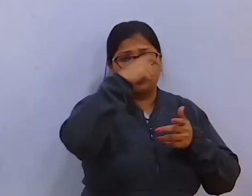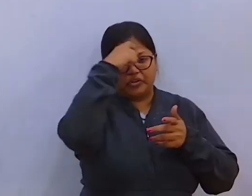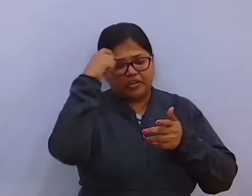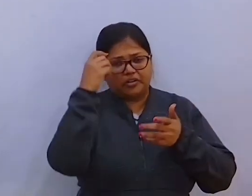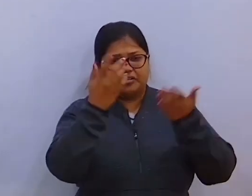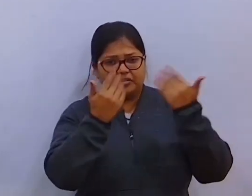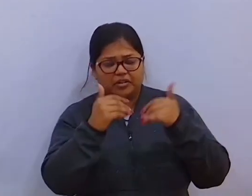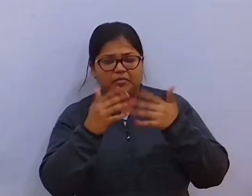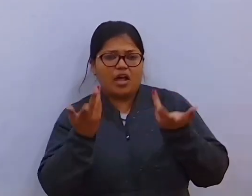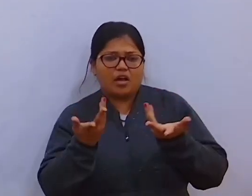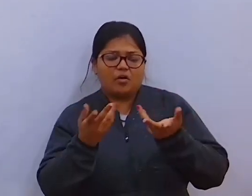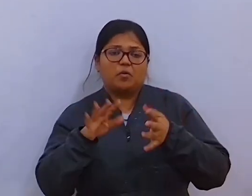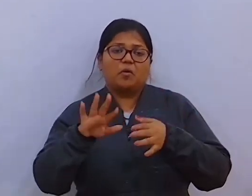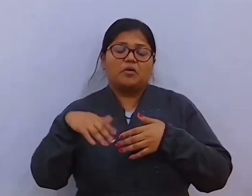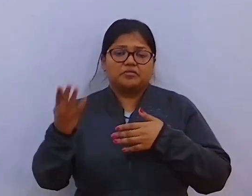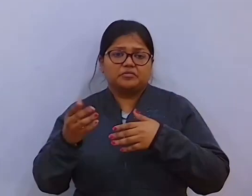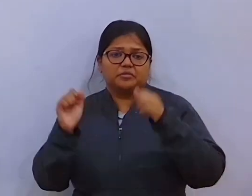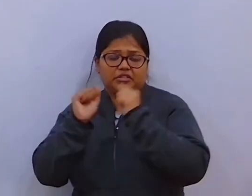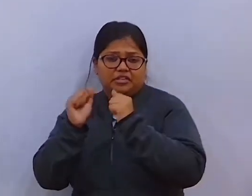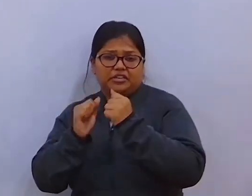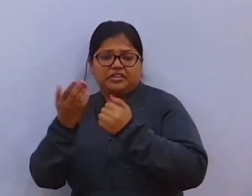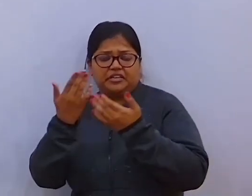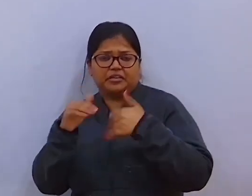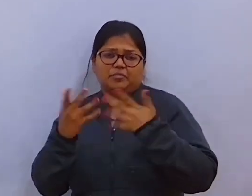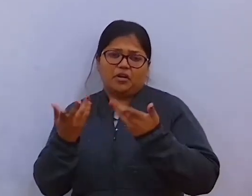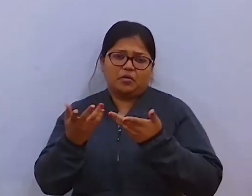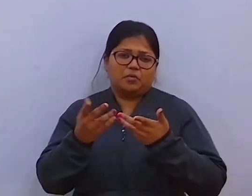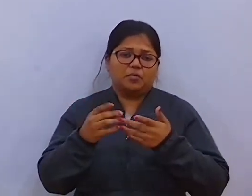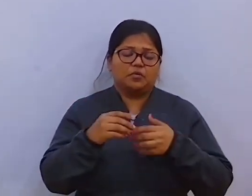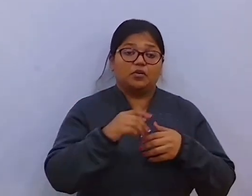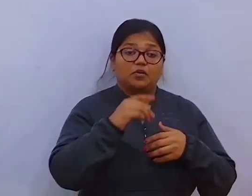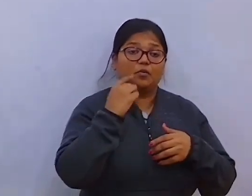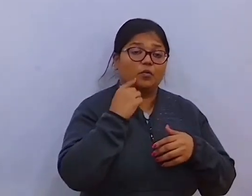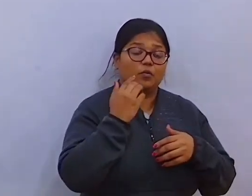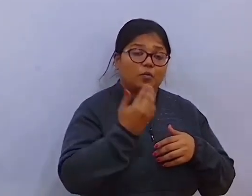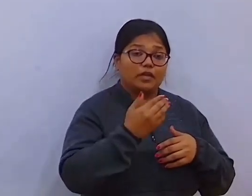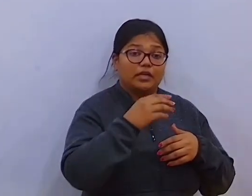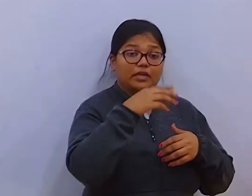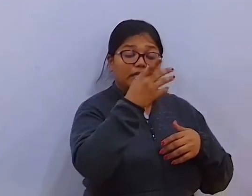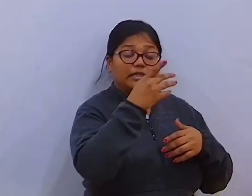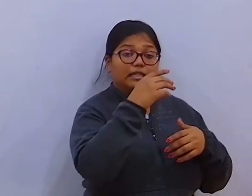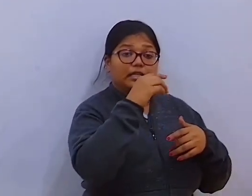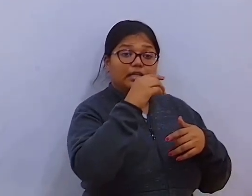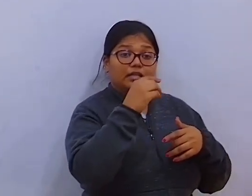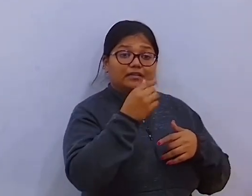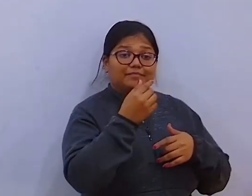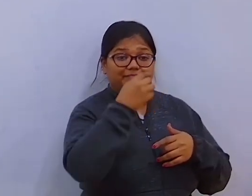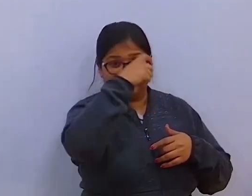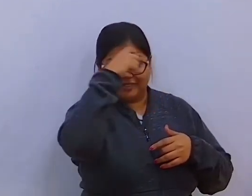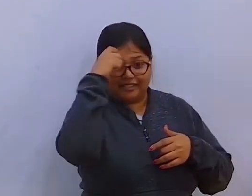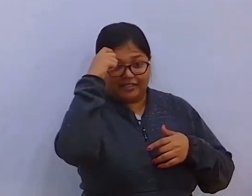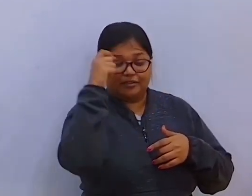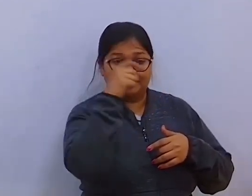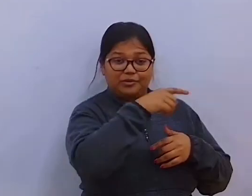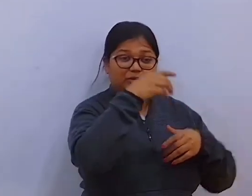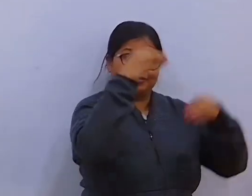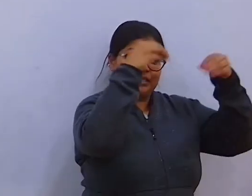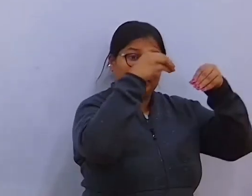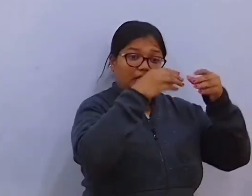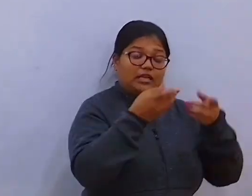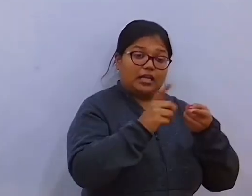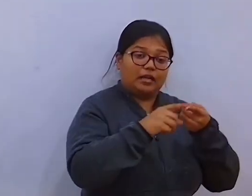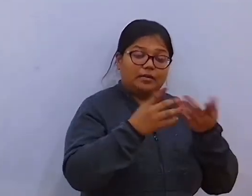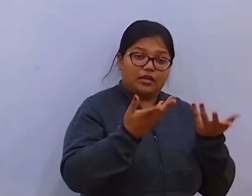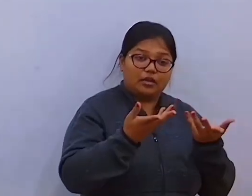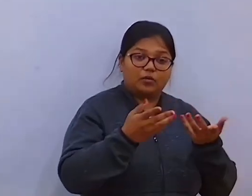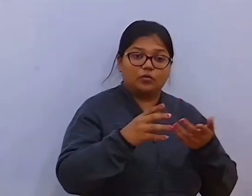के मौसम में भी पानी गिरता है, कैसे सर्दी के मौसम में भी पानी गिरता है, इन सारी चीज़ों के बारे में आज हम पढ़ेंगे। ठीक है, तो सारे